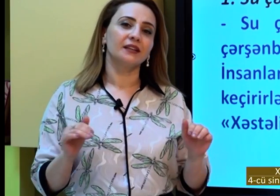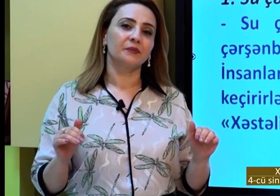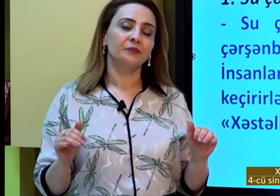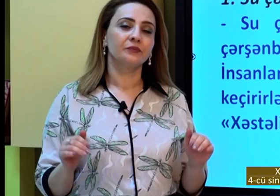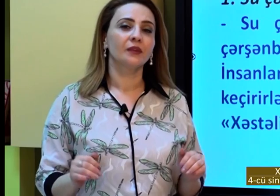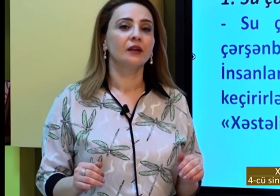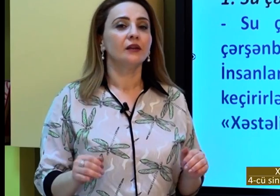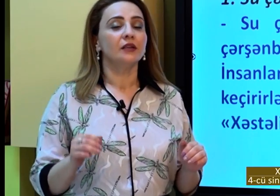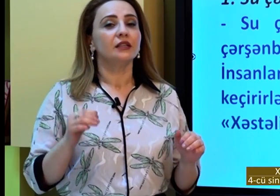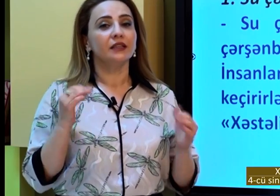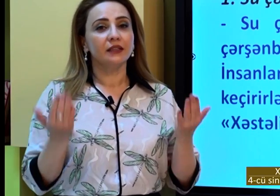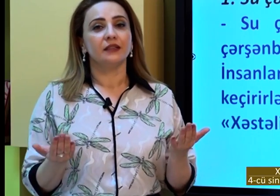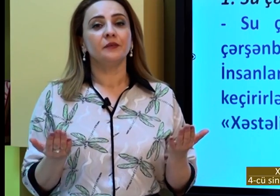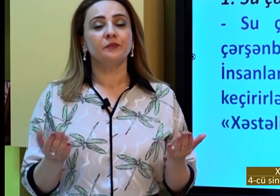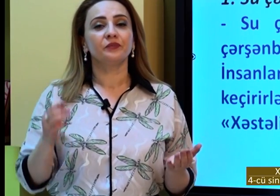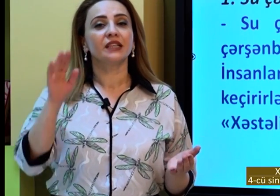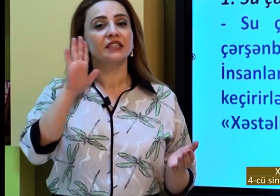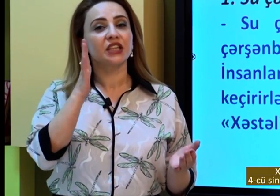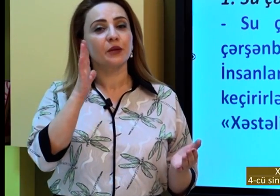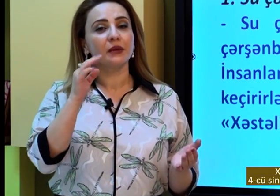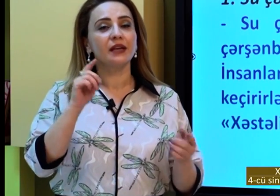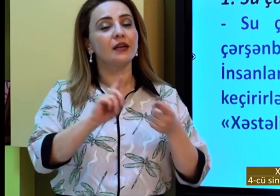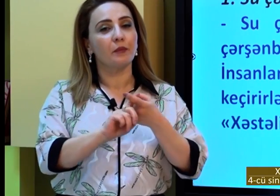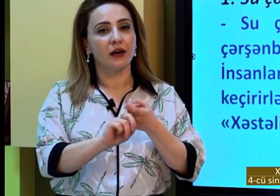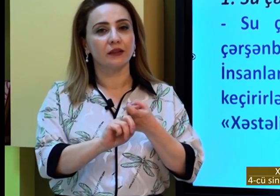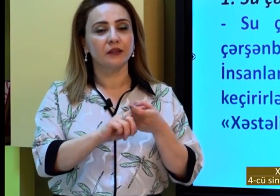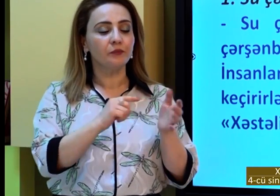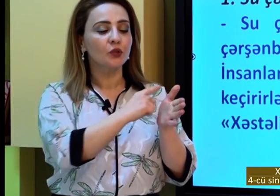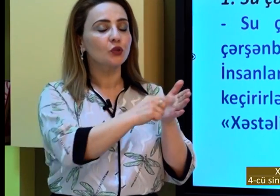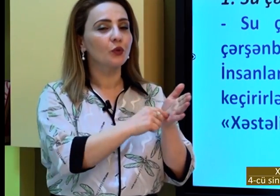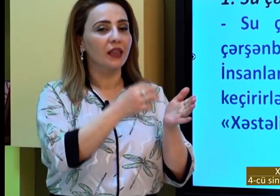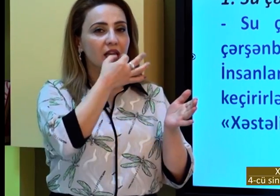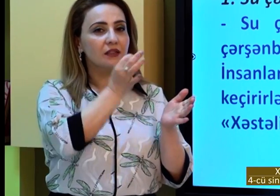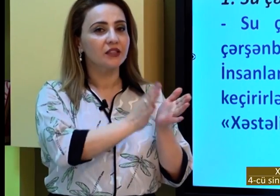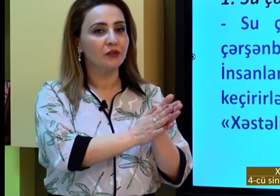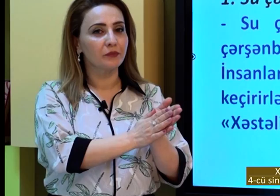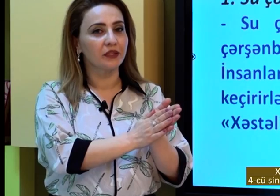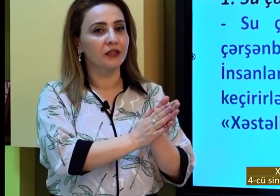Uşaqlar, indi çərşənbələrlə bağlı suallara cavab verək.